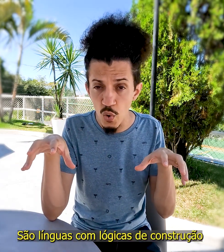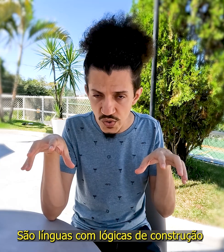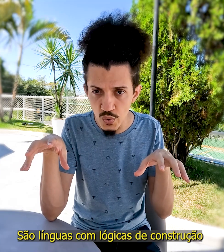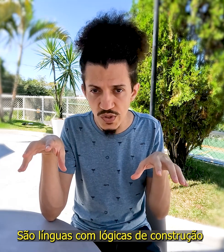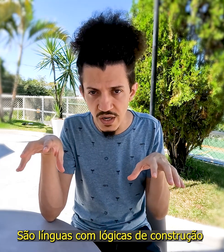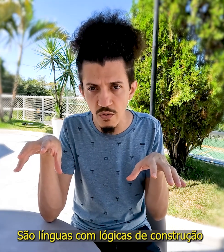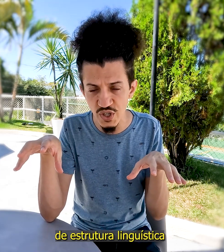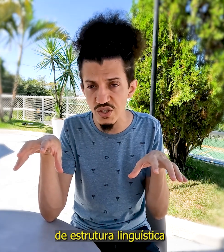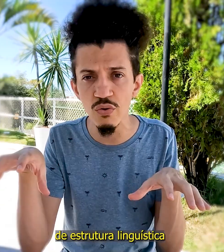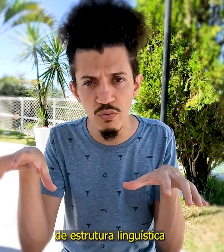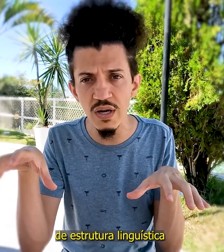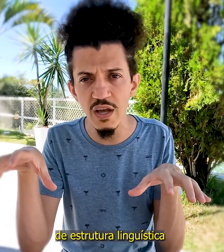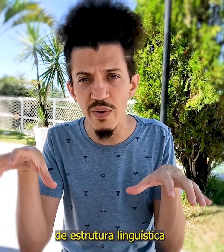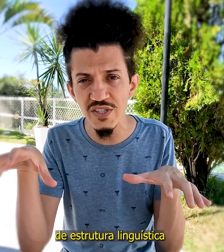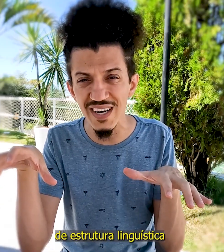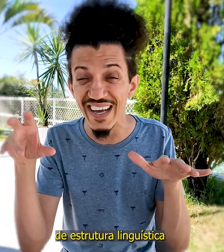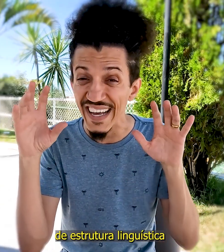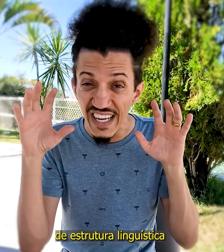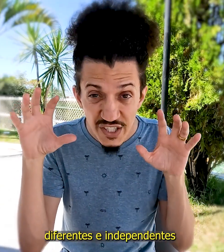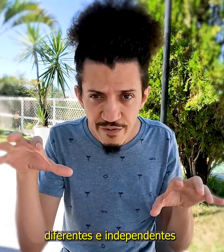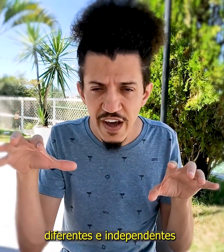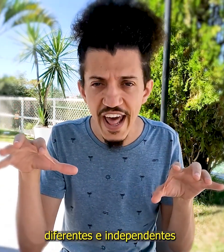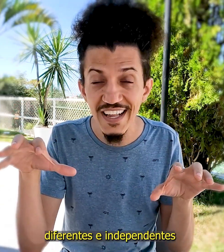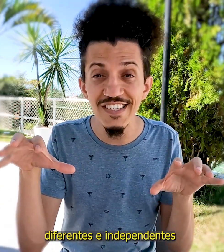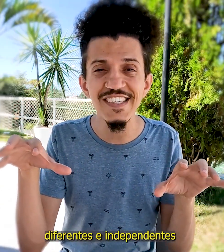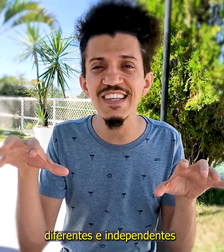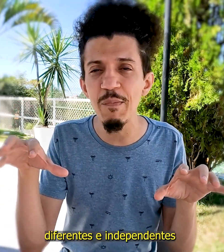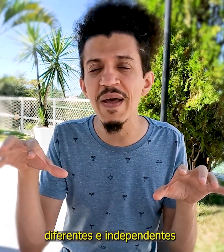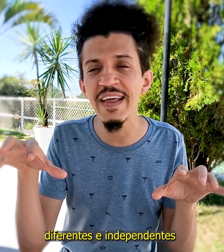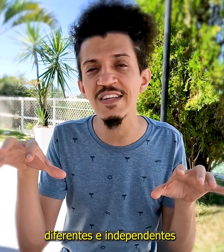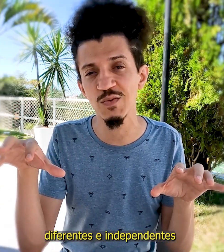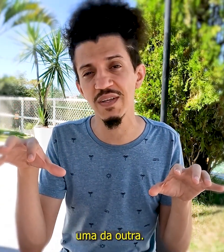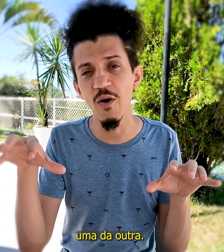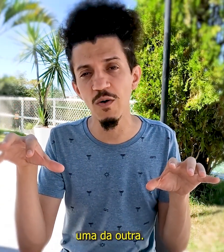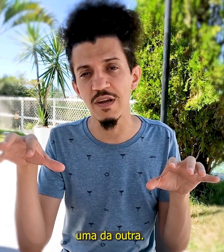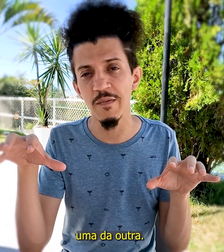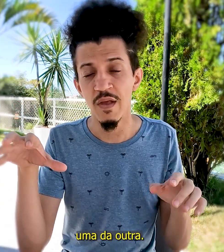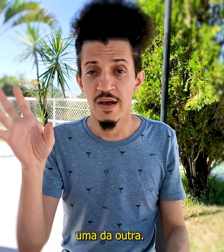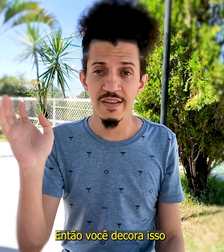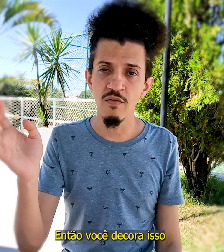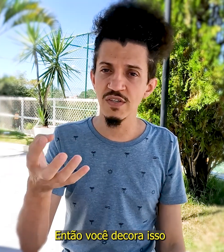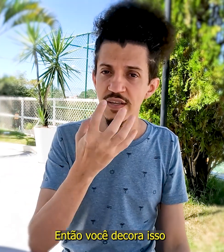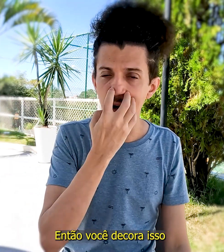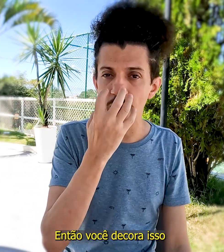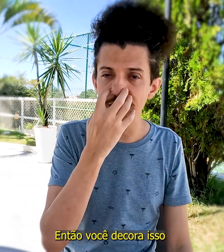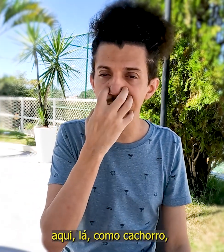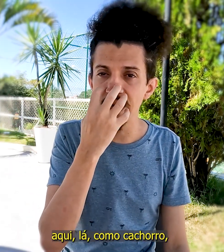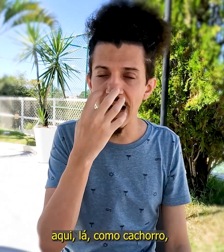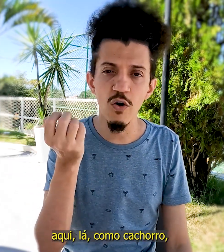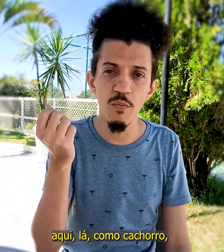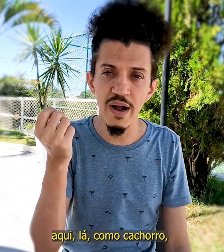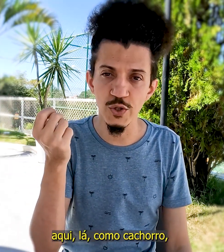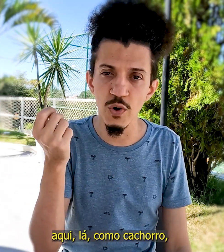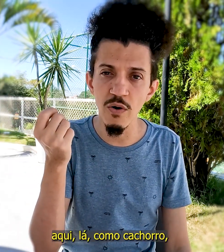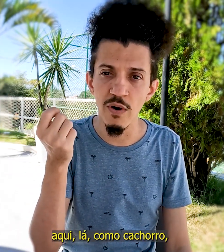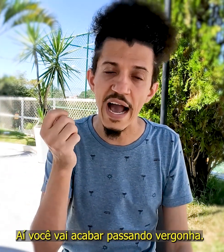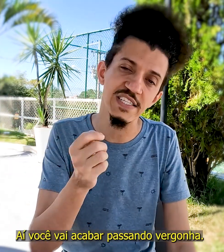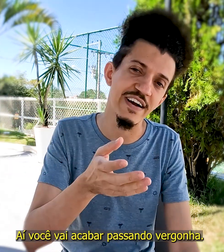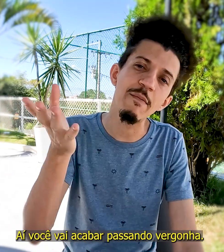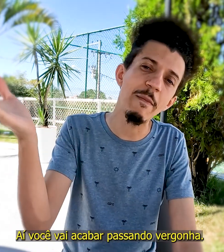construção, de estrutura linguística diferentes e independentes uma da outra. Então você decora isso aqui lá como cachorro, aí você vai acabar